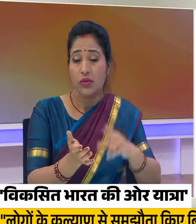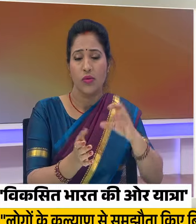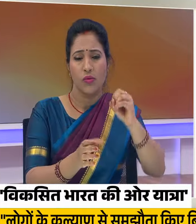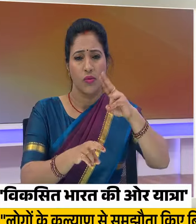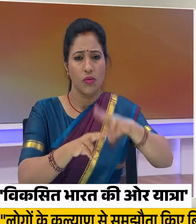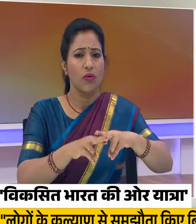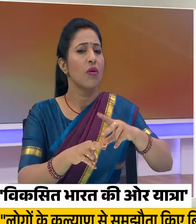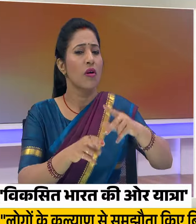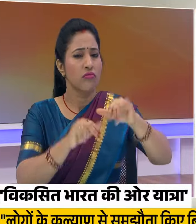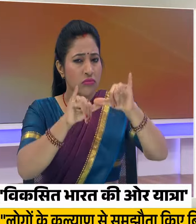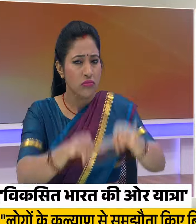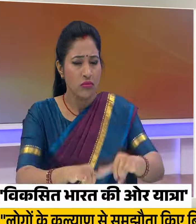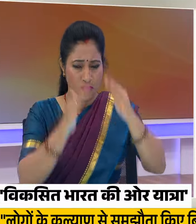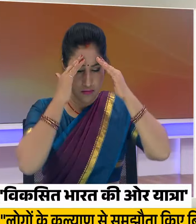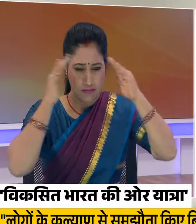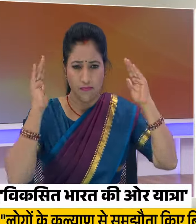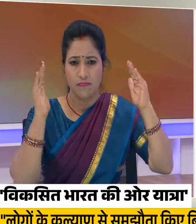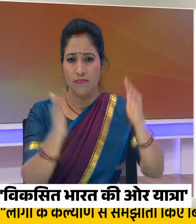फोकस।